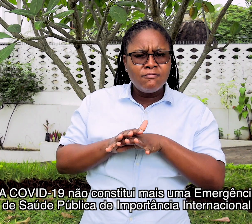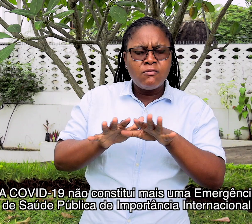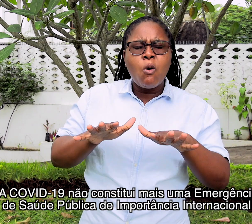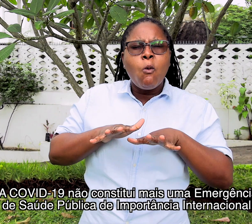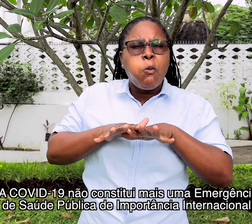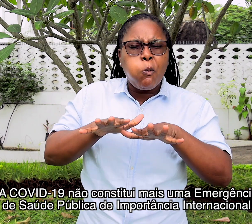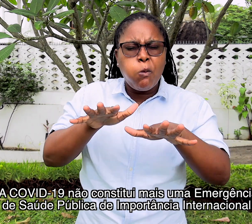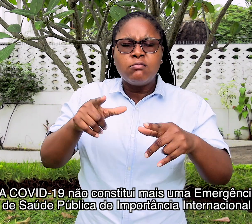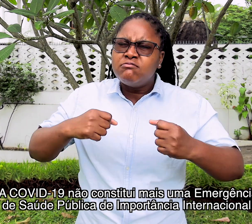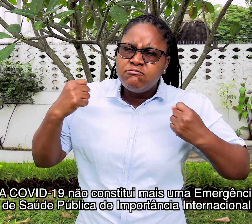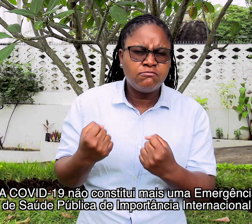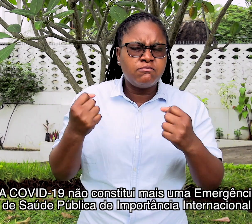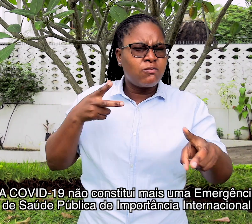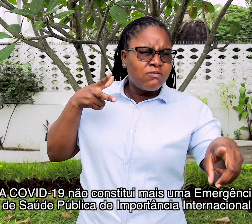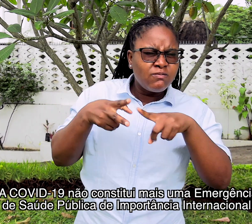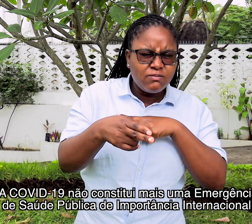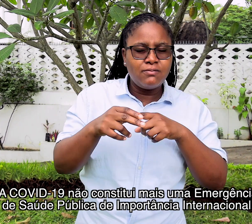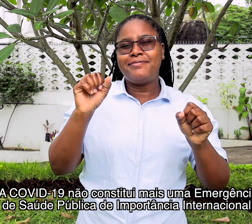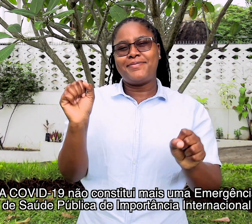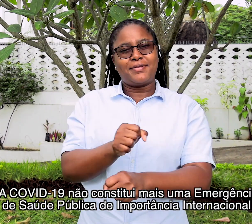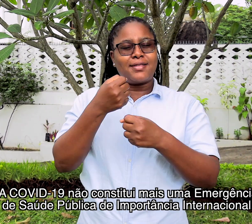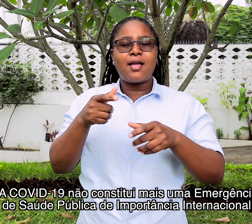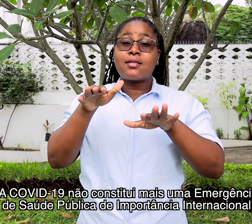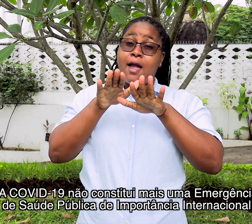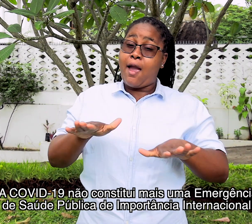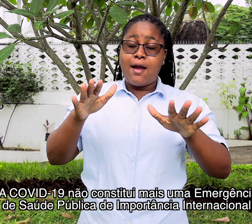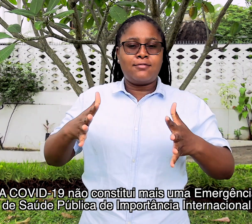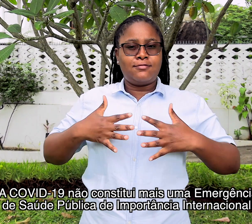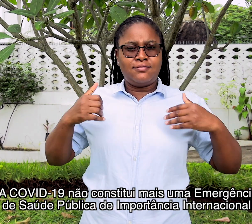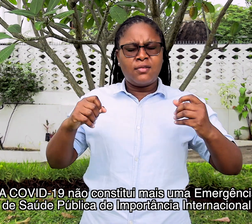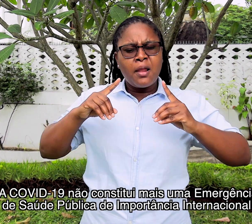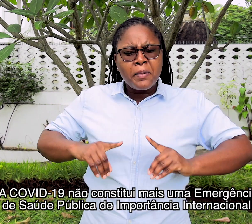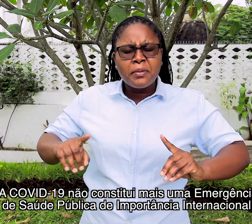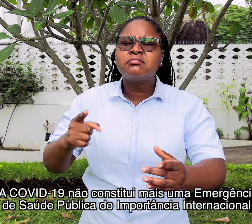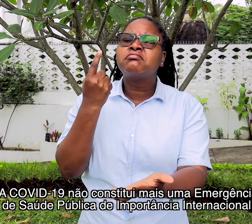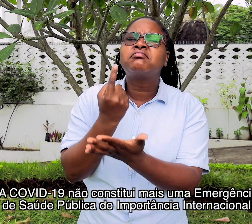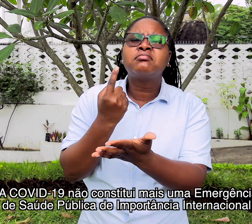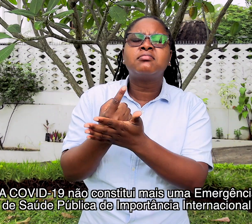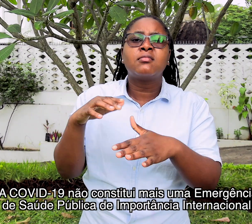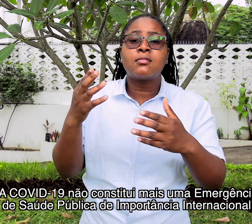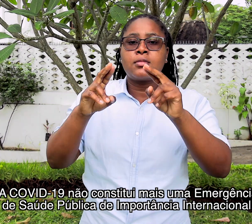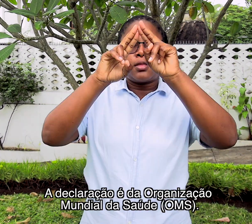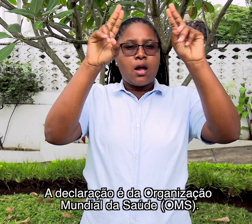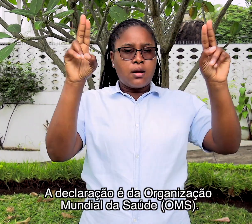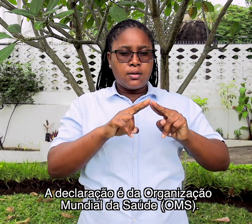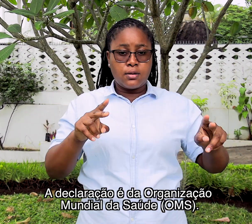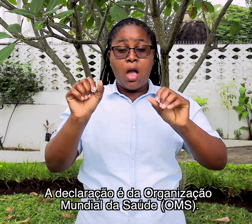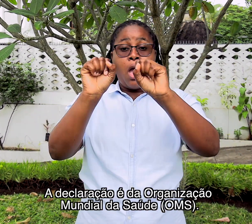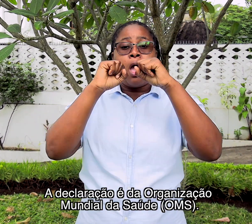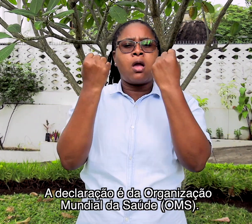A Covid-19 não constitui mais uma emergência de saúde pública de importância internacional. A declaração é da